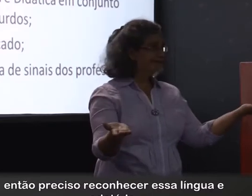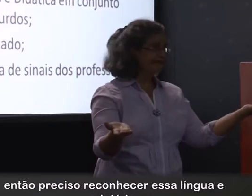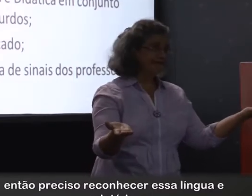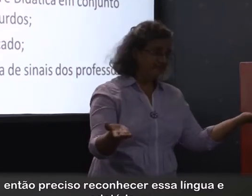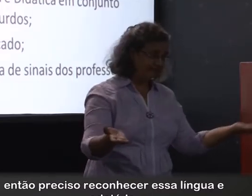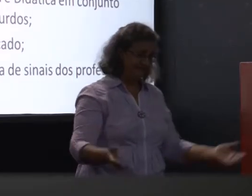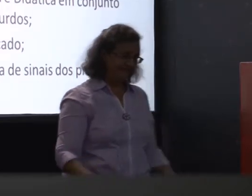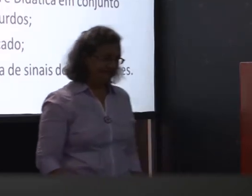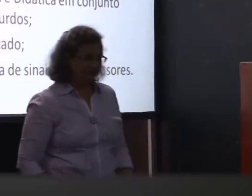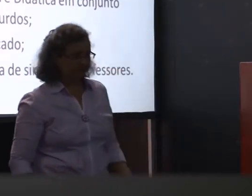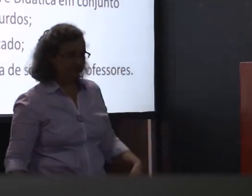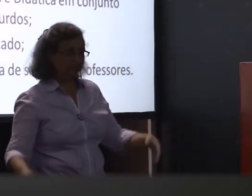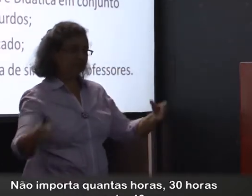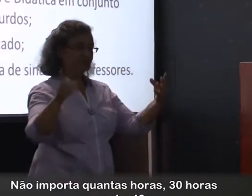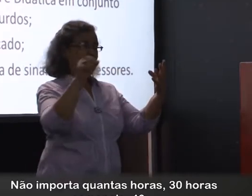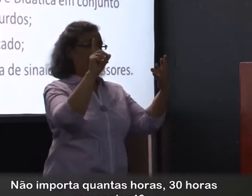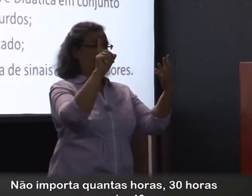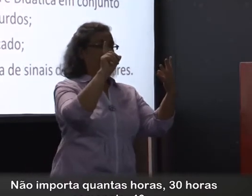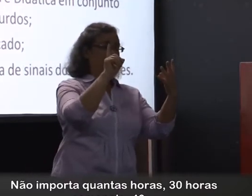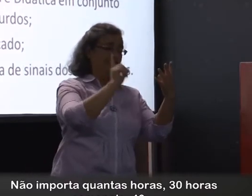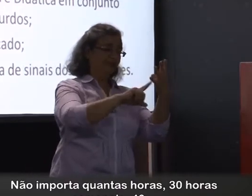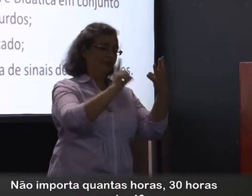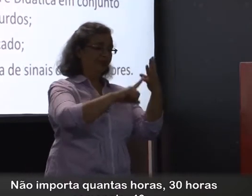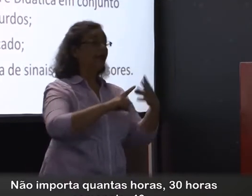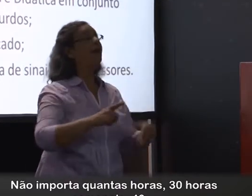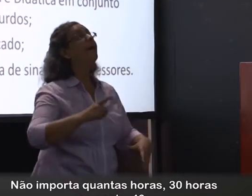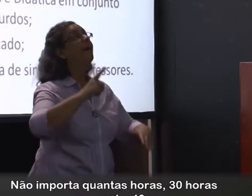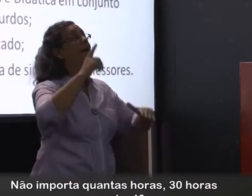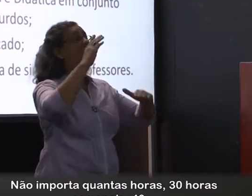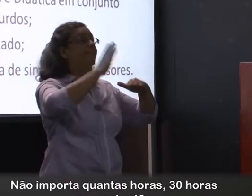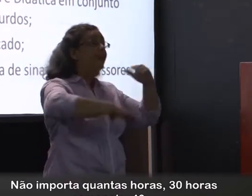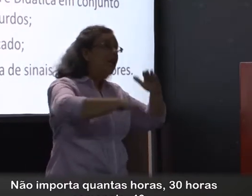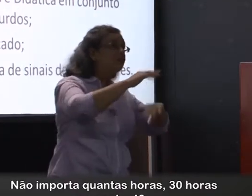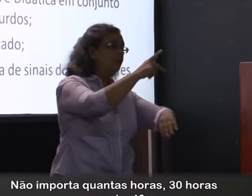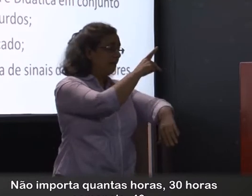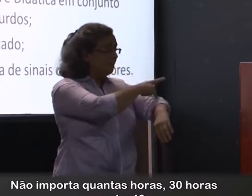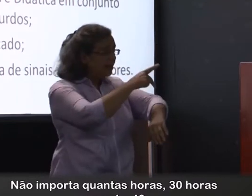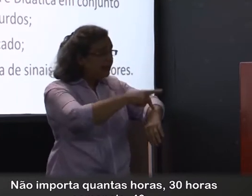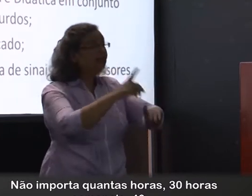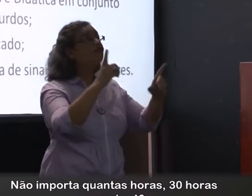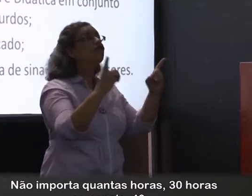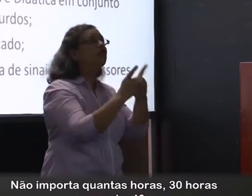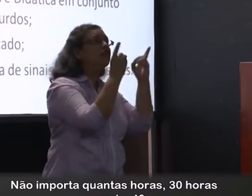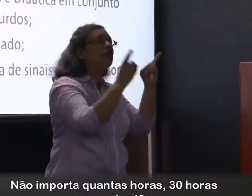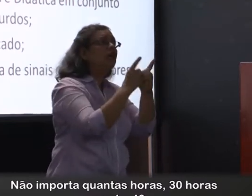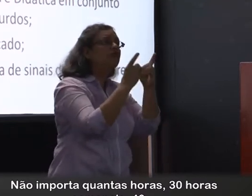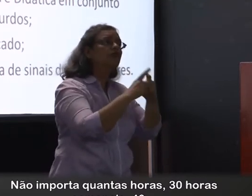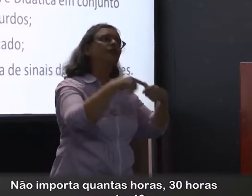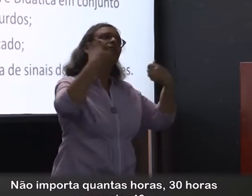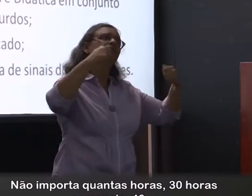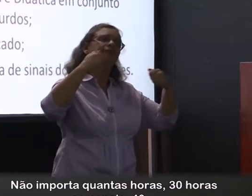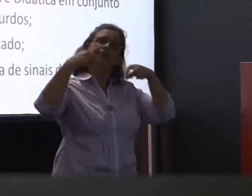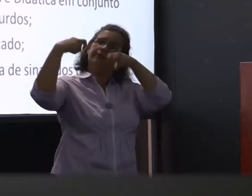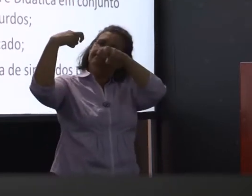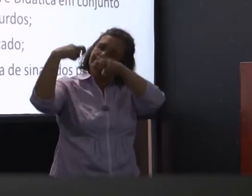adotá-la. Né? Não importa quantas horas, 30 horas semanais, 40.